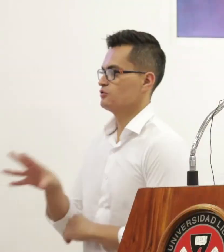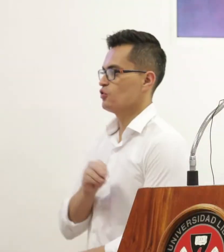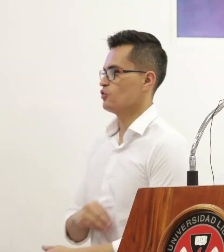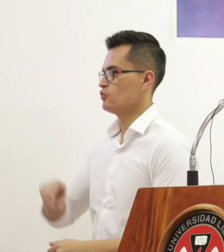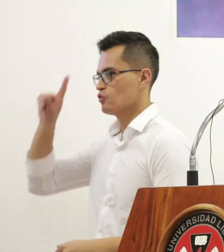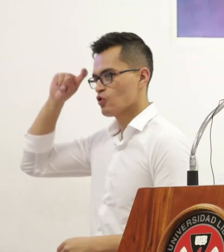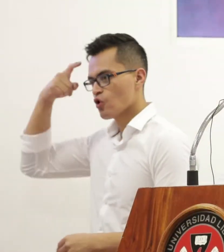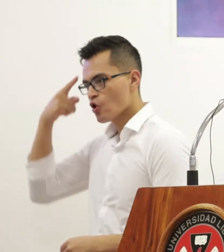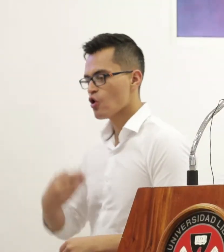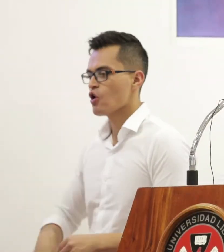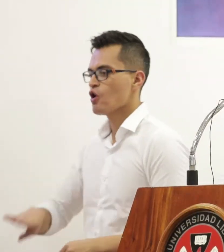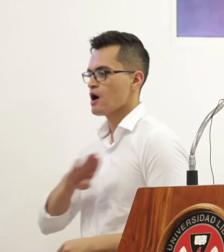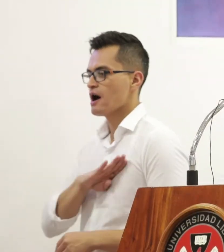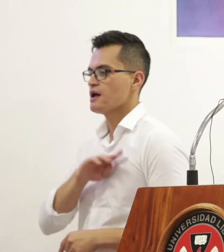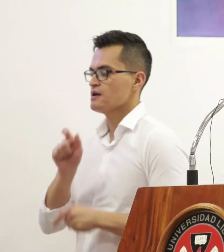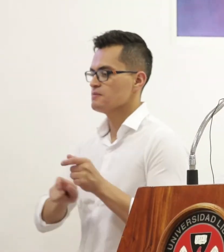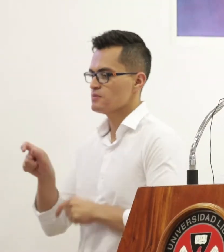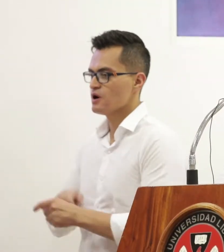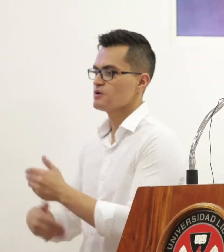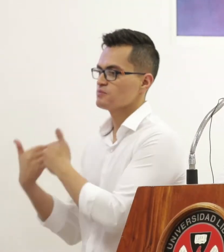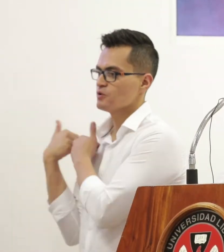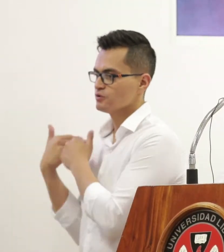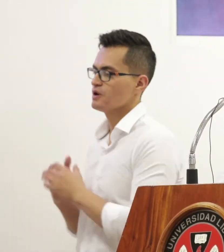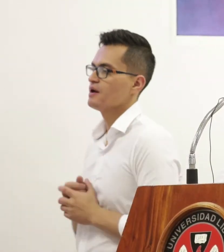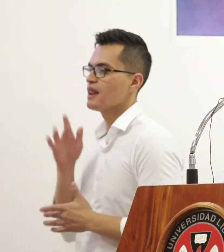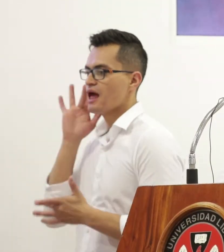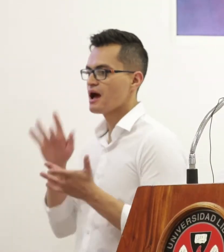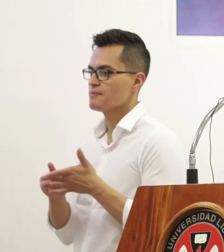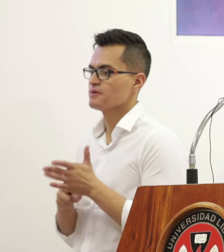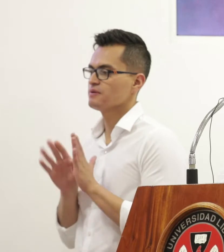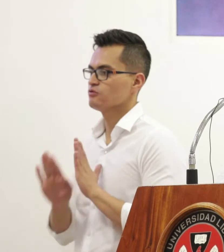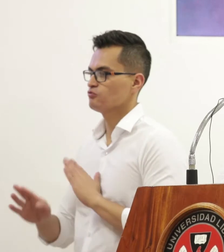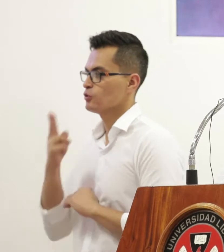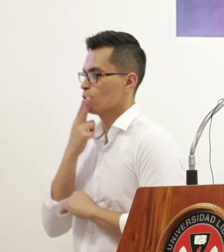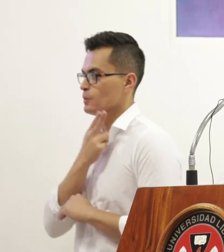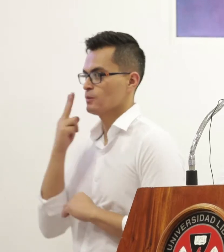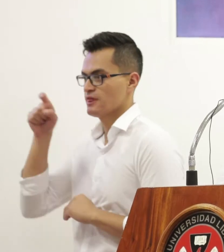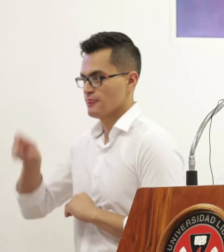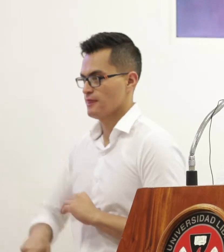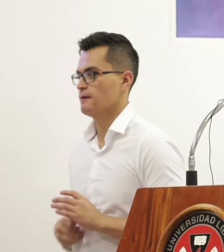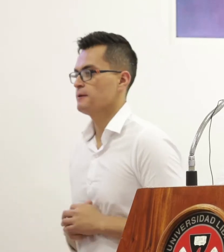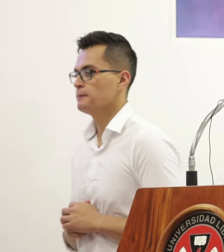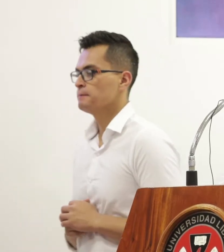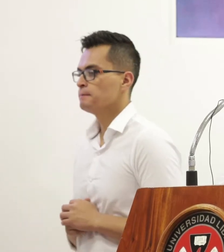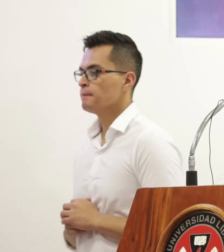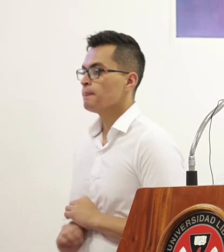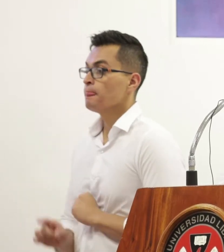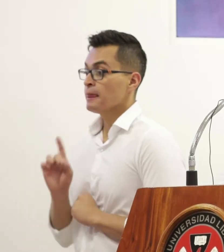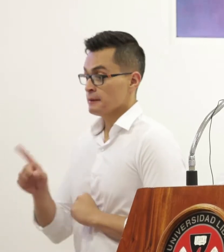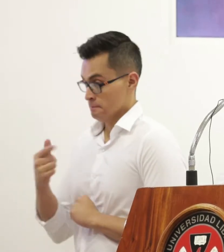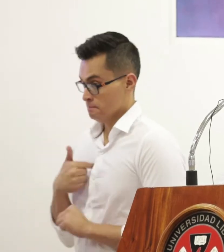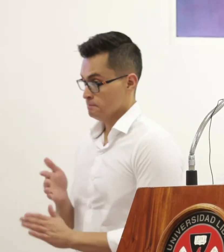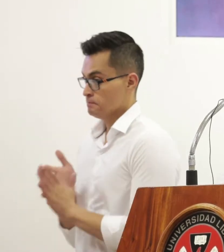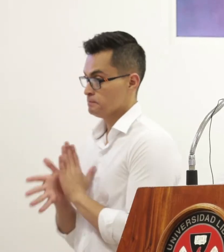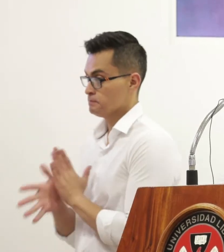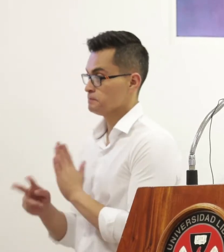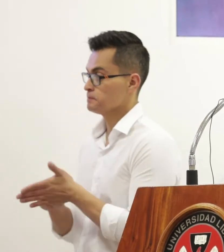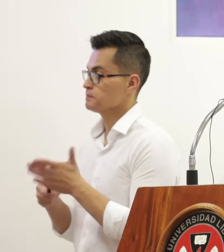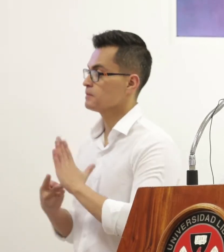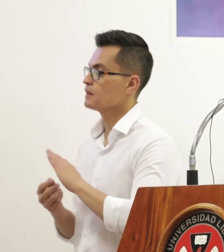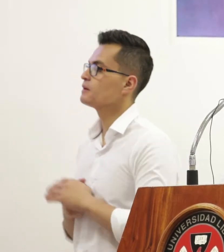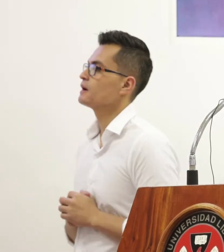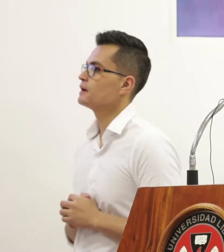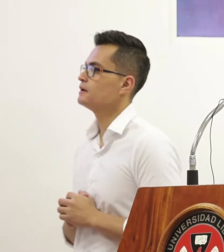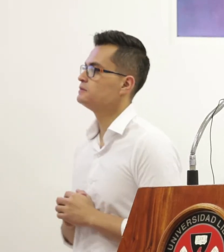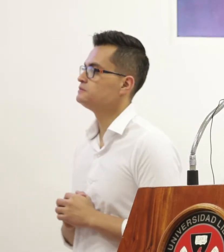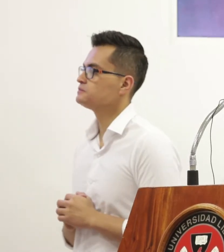gobierno nacional a nivel de compromiso. Lo que quiero decir es que todo esto además tiene sentido con la variable